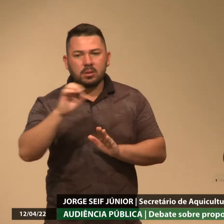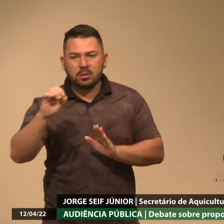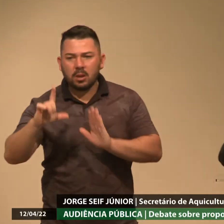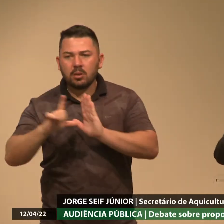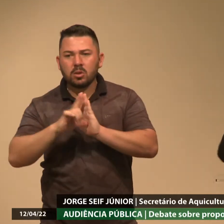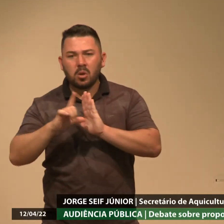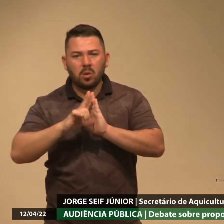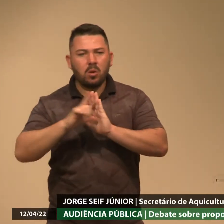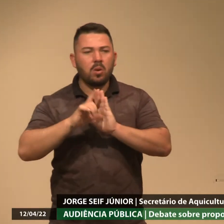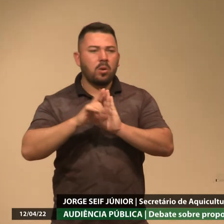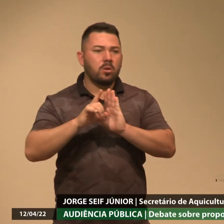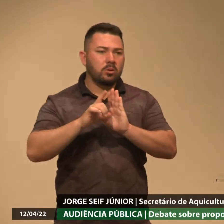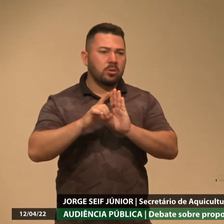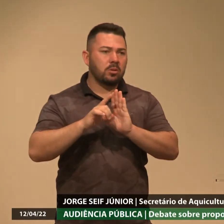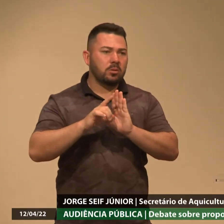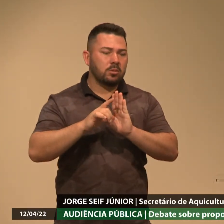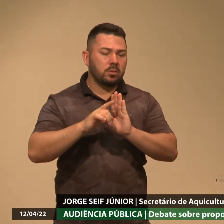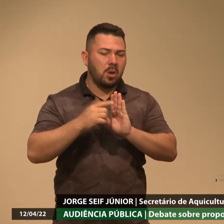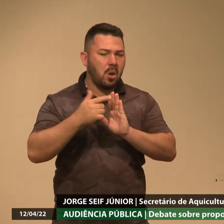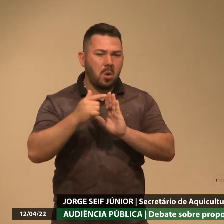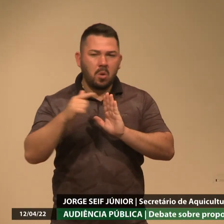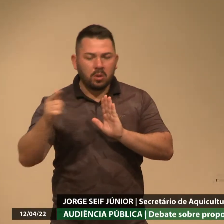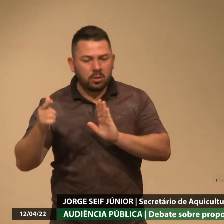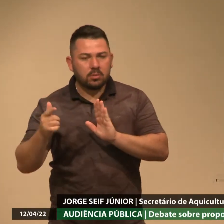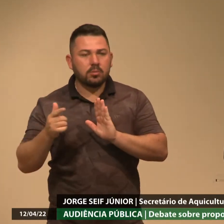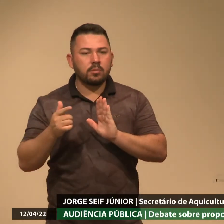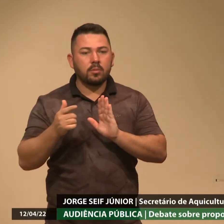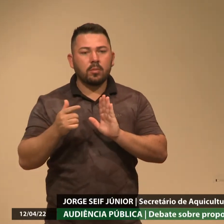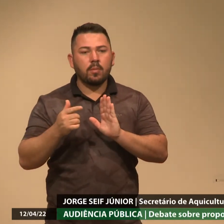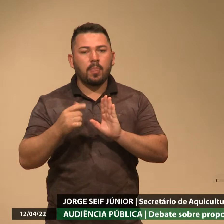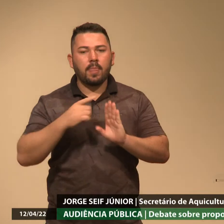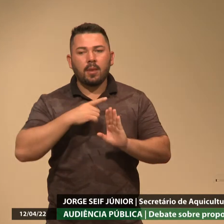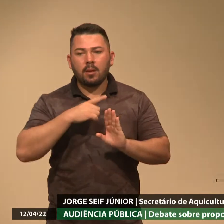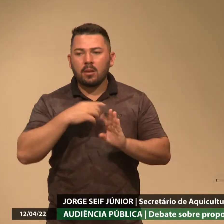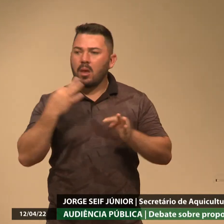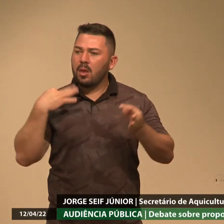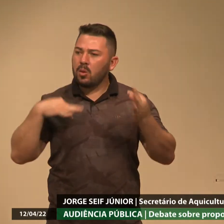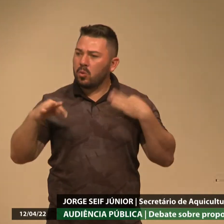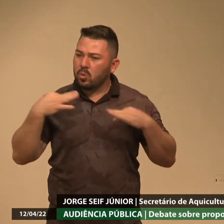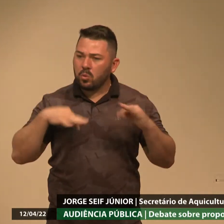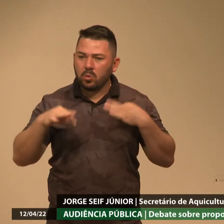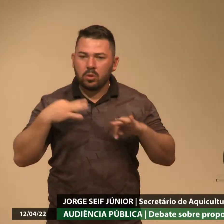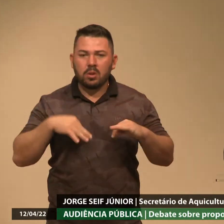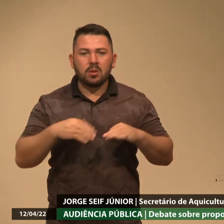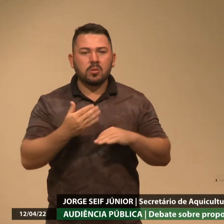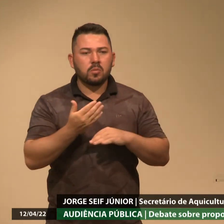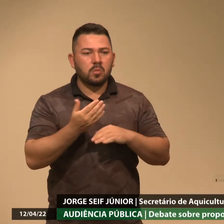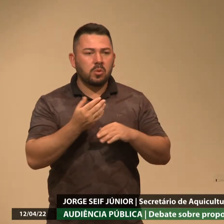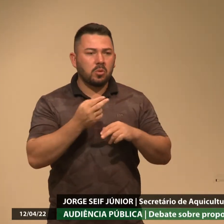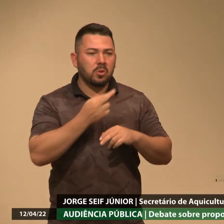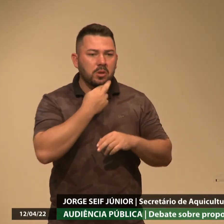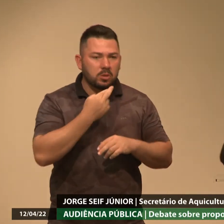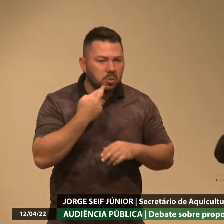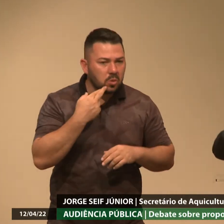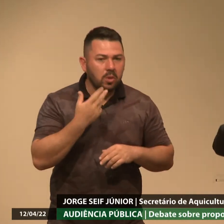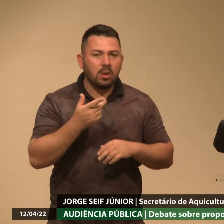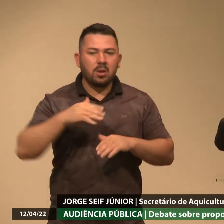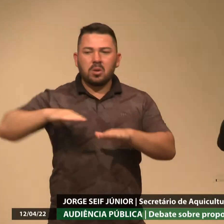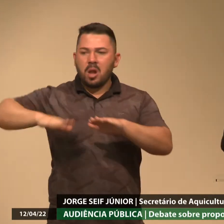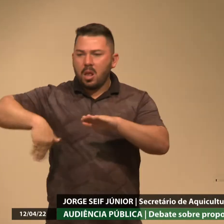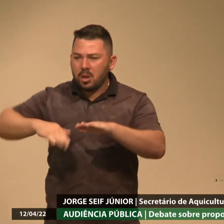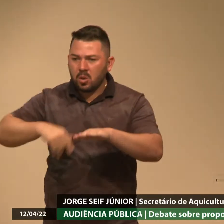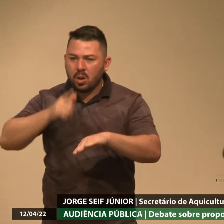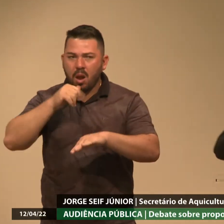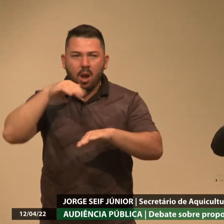lojas clubes e despachante tendo o seu turismo gastronômico seu turismo litorâneo